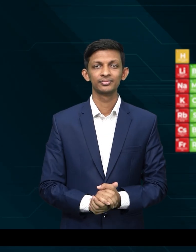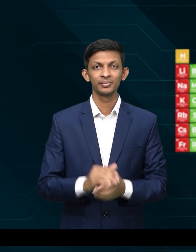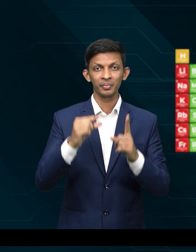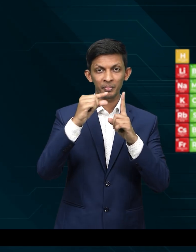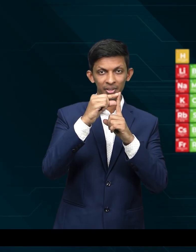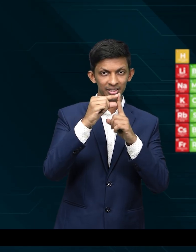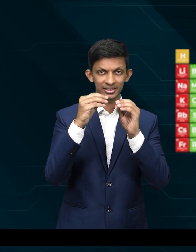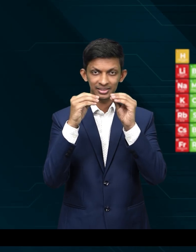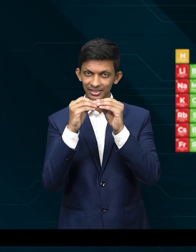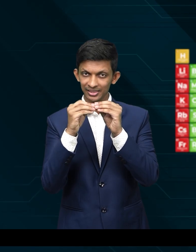லெட்